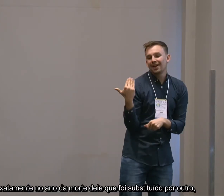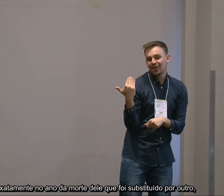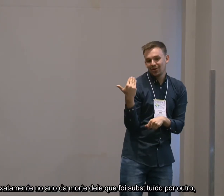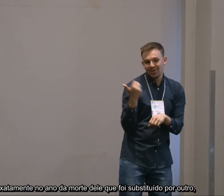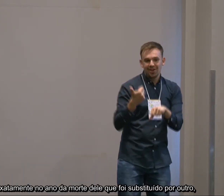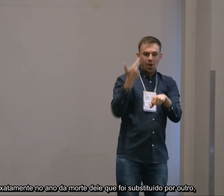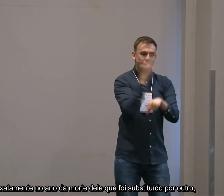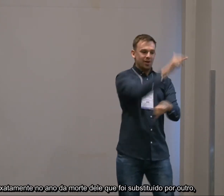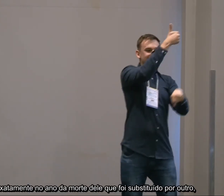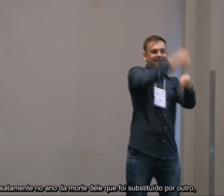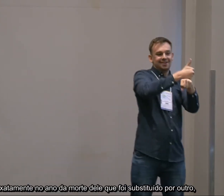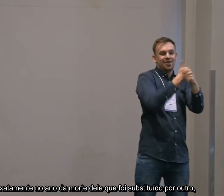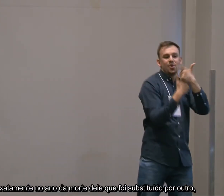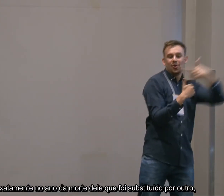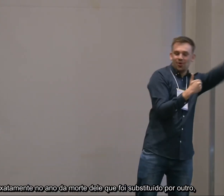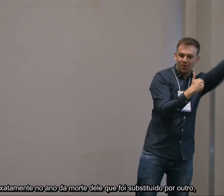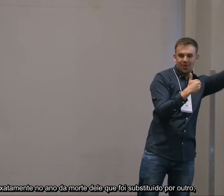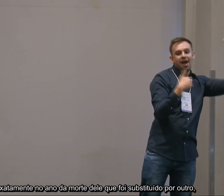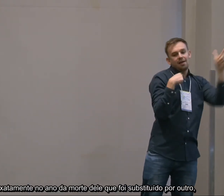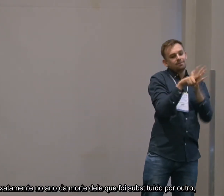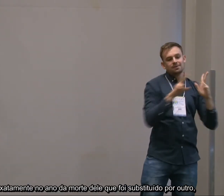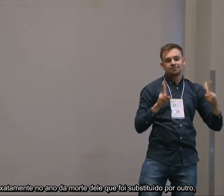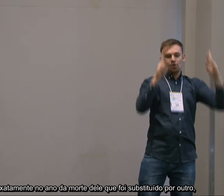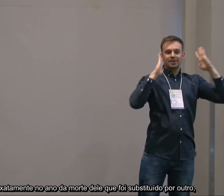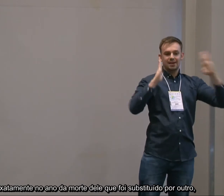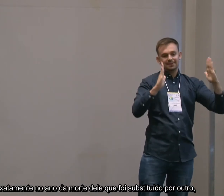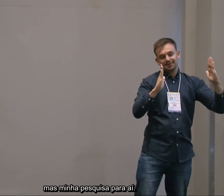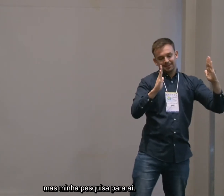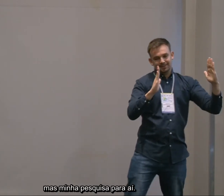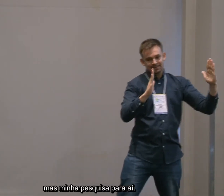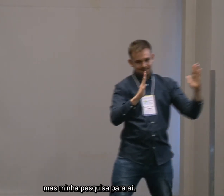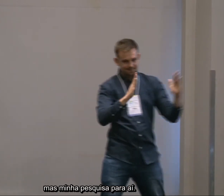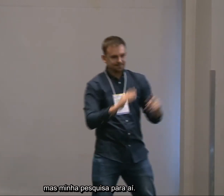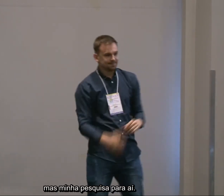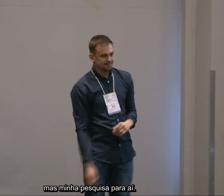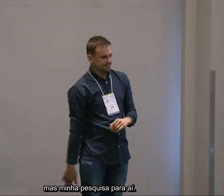foi exatamente o ano da morte dele e foi substituído por um outro a minha pesquisa para aí